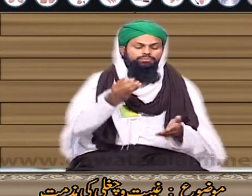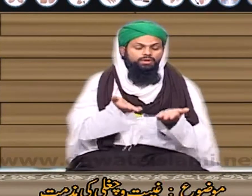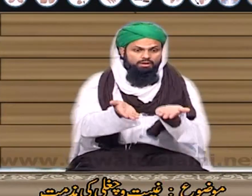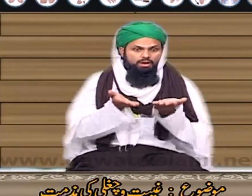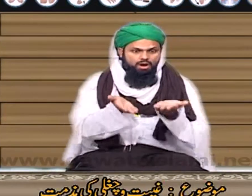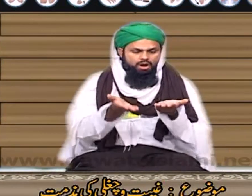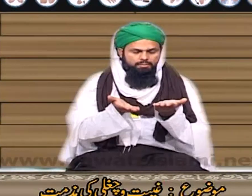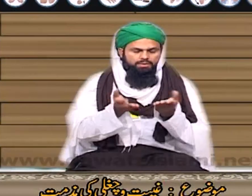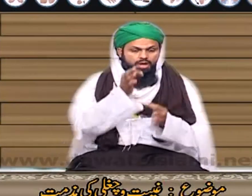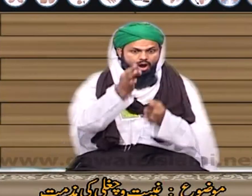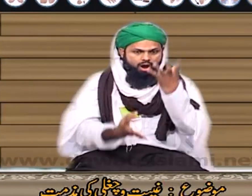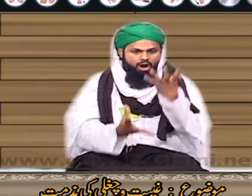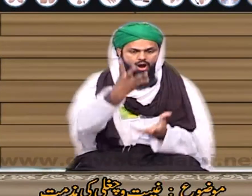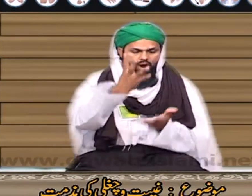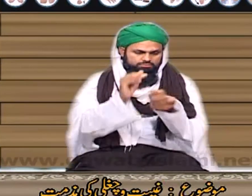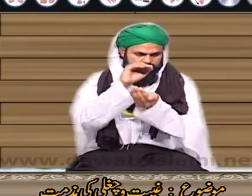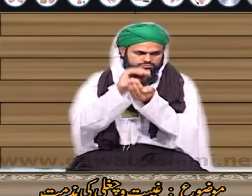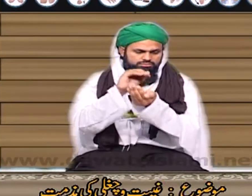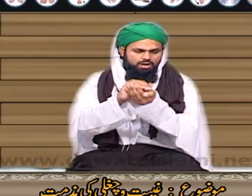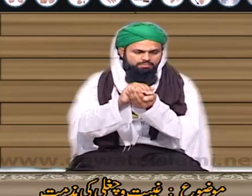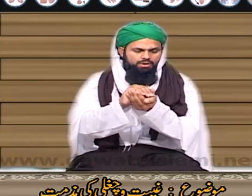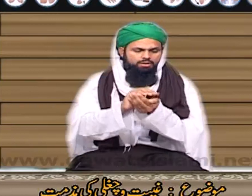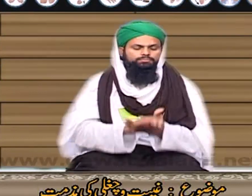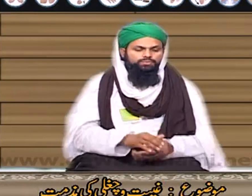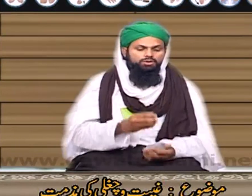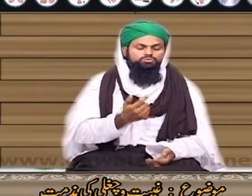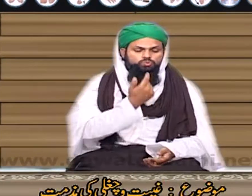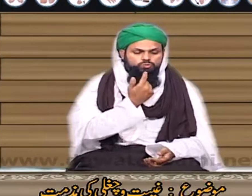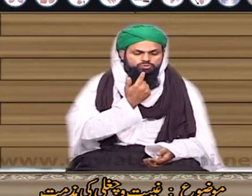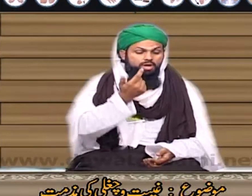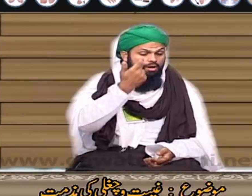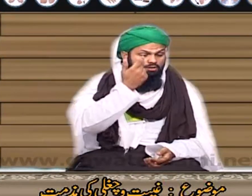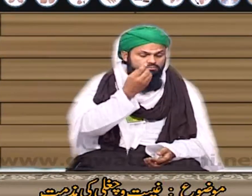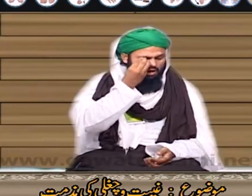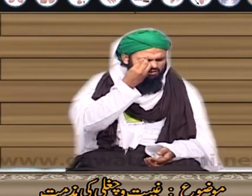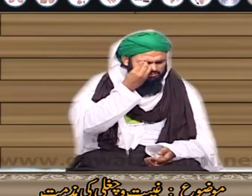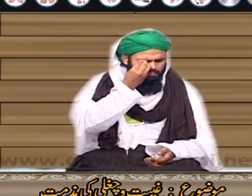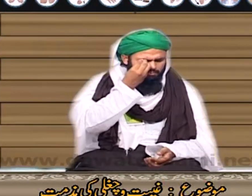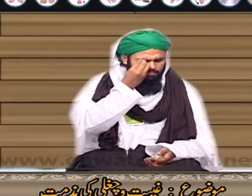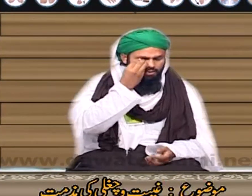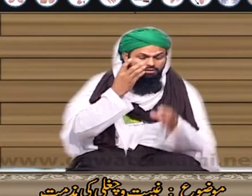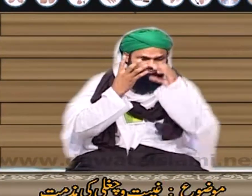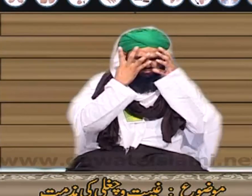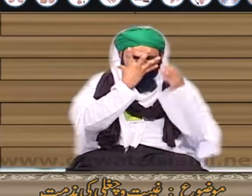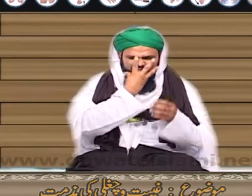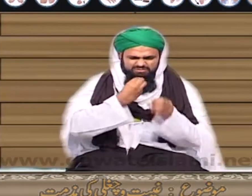باقی ہے. جھوٹی قسمیں کھانا، رزق حرام کمانا، اس کا عذاب بھی دیکھا کہ سور کی طرح اس کا چہرہ ہو